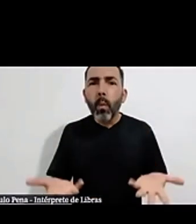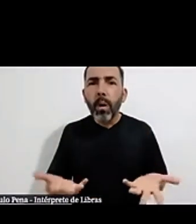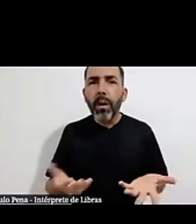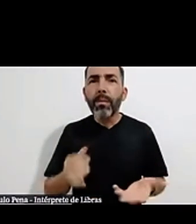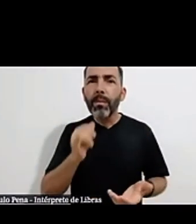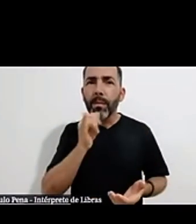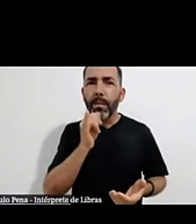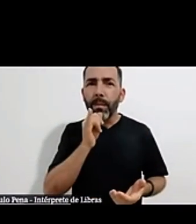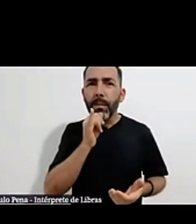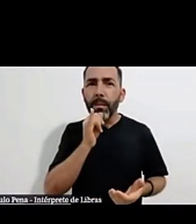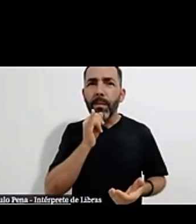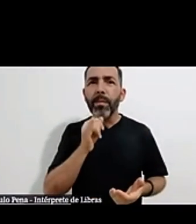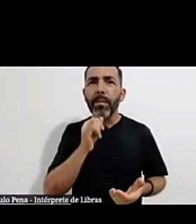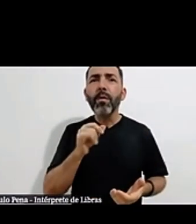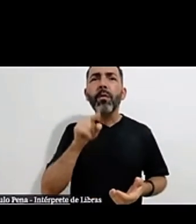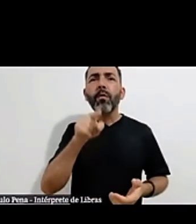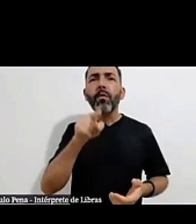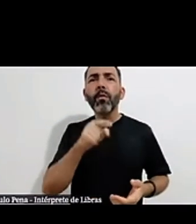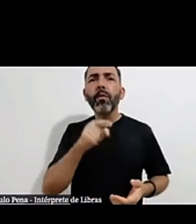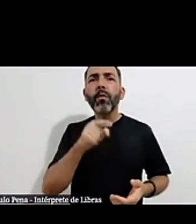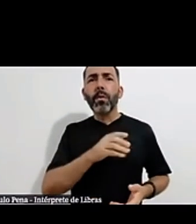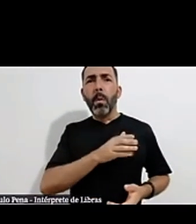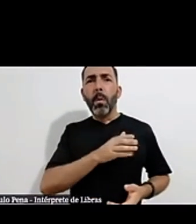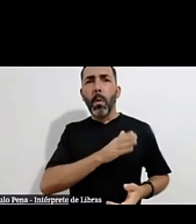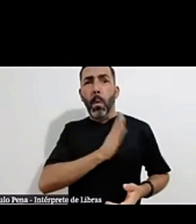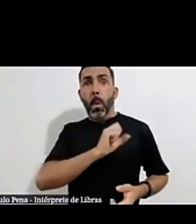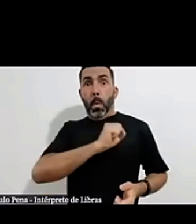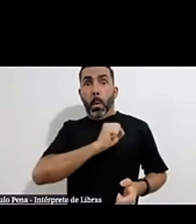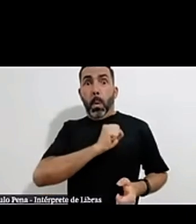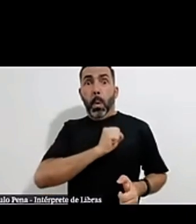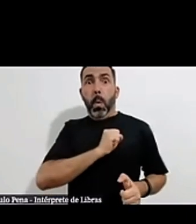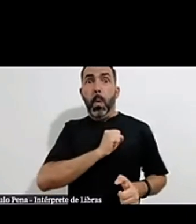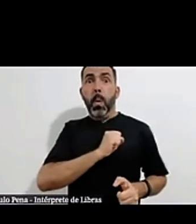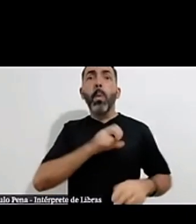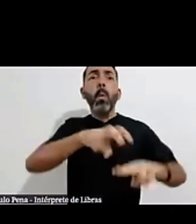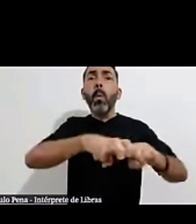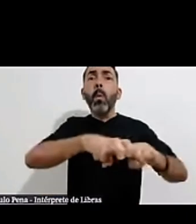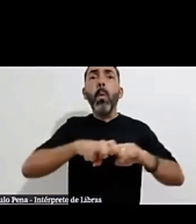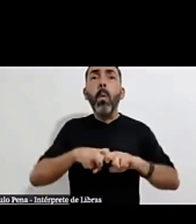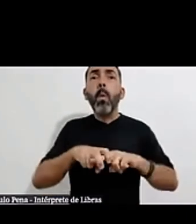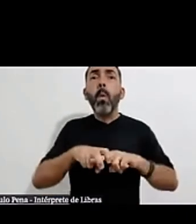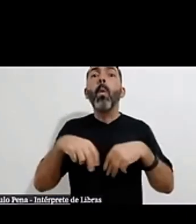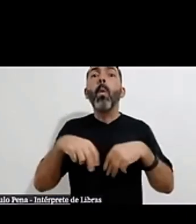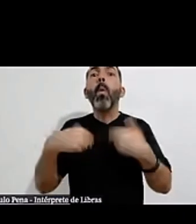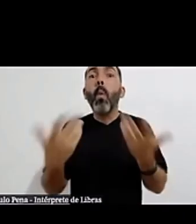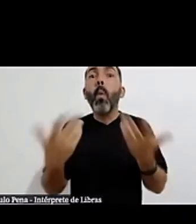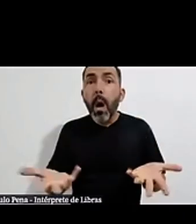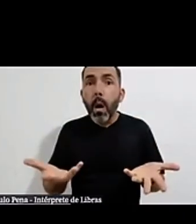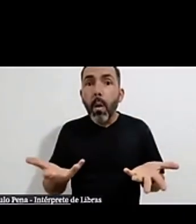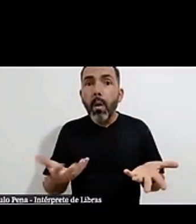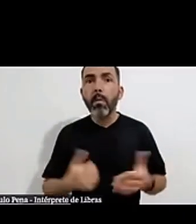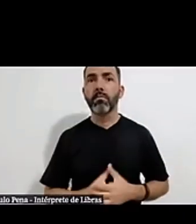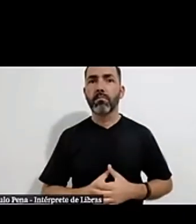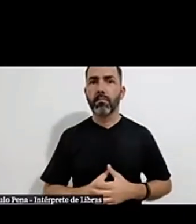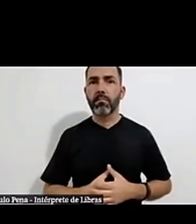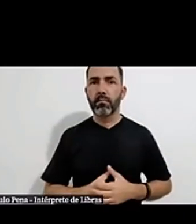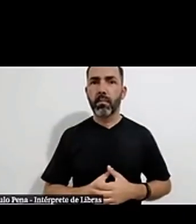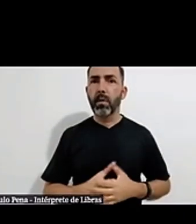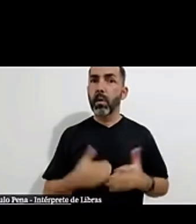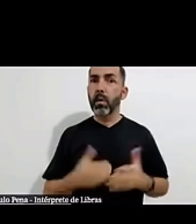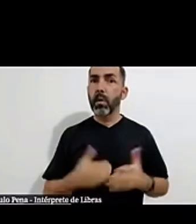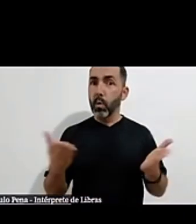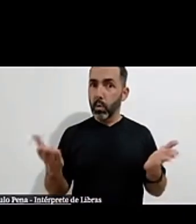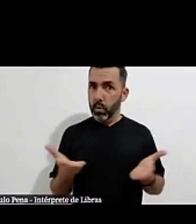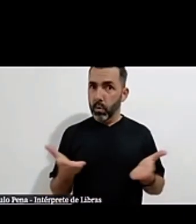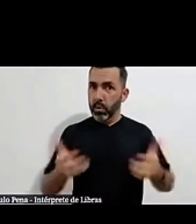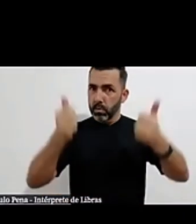os efeitos da arritmia no organismo? Bom, vamos falar de 5 pontos